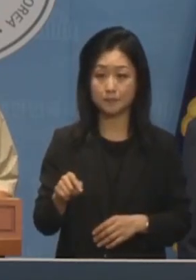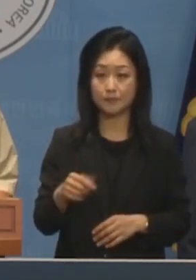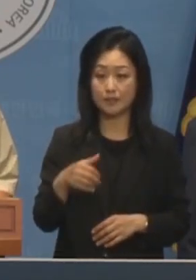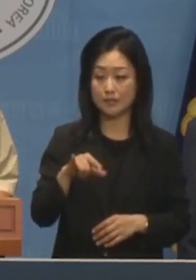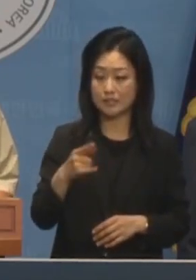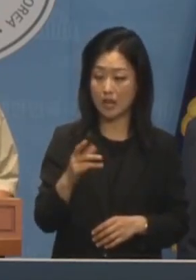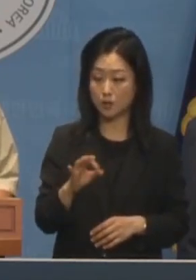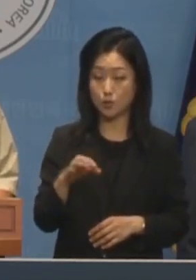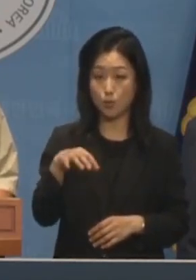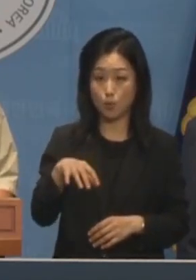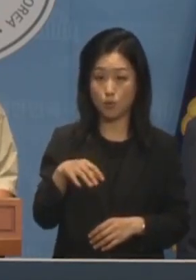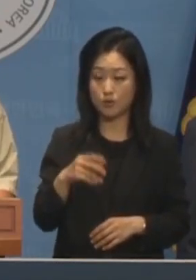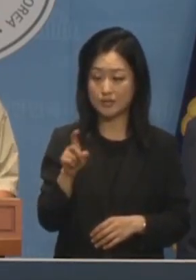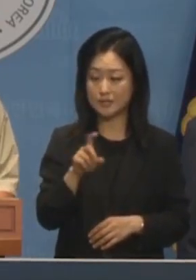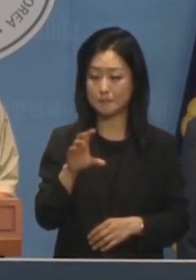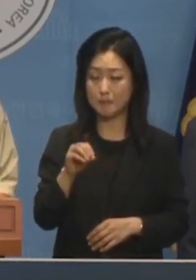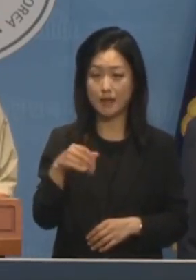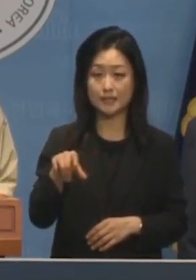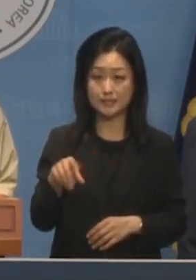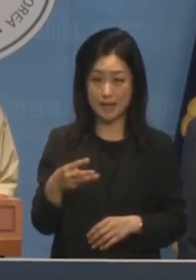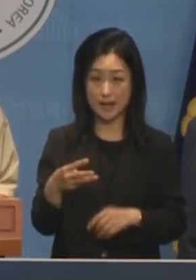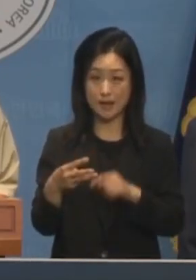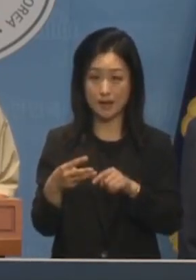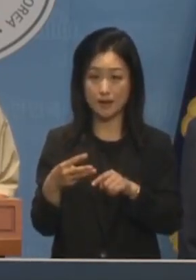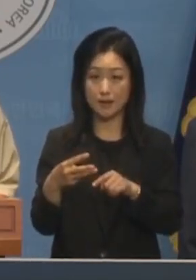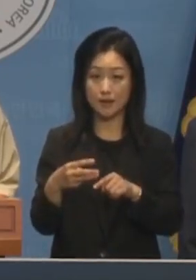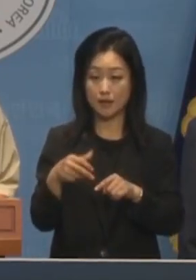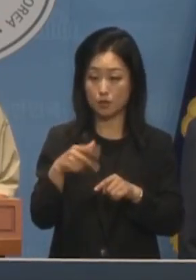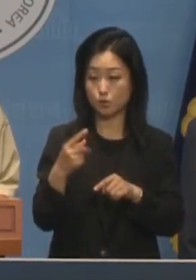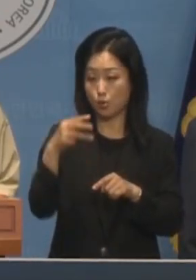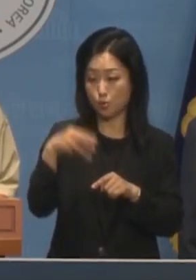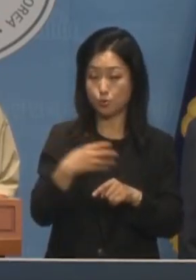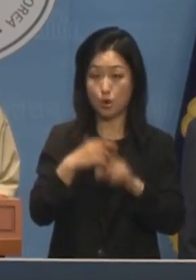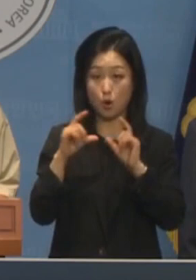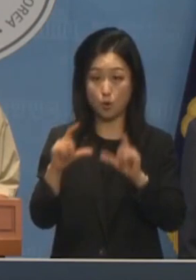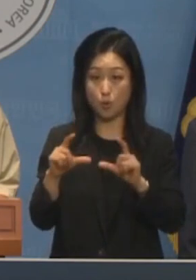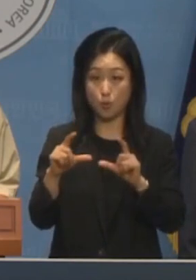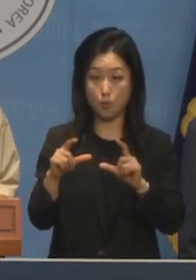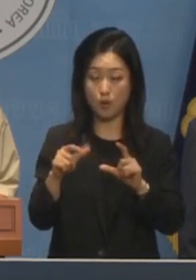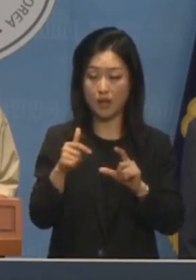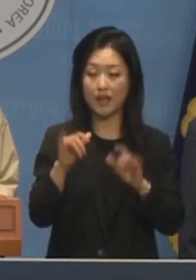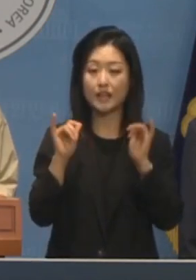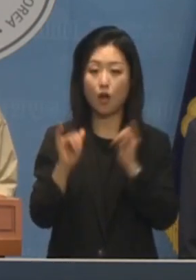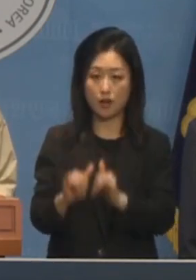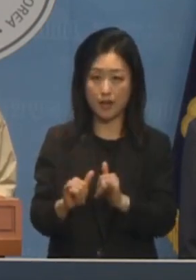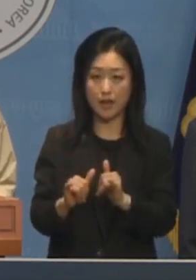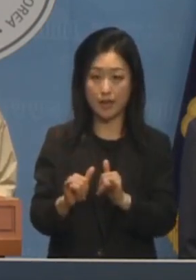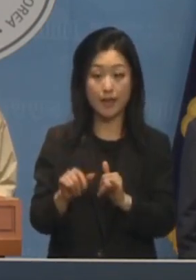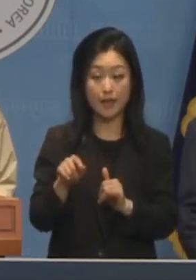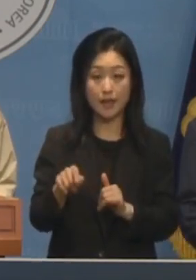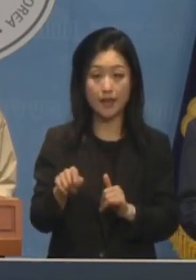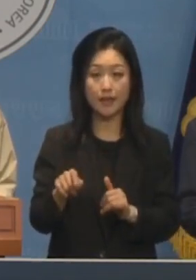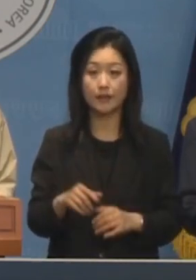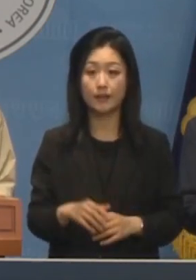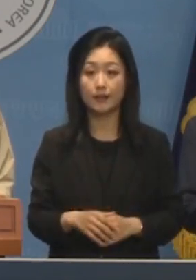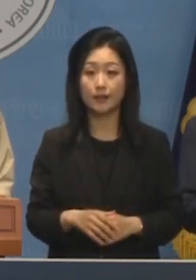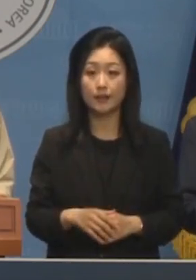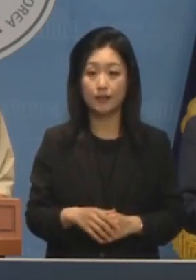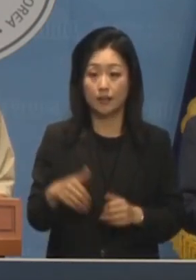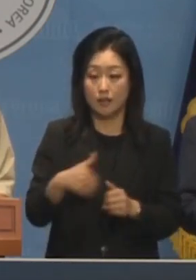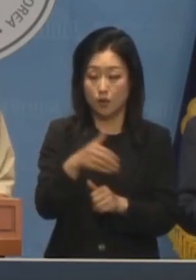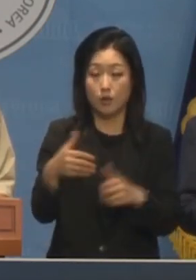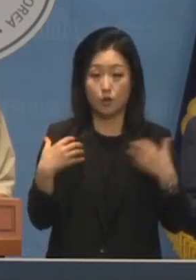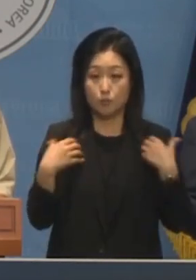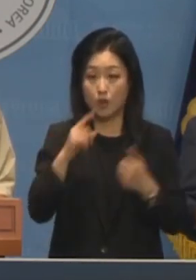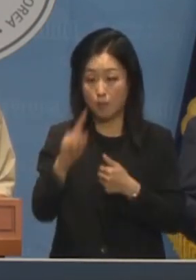구간이 10만 셀이 나왔는데 10만 셀도 조류경보제 기준으로 경계의 수준입니다. 그러니까 낮지 않은 수치인데